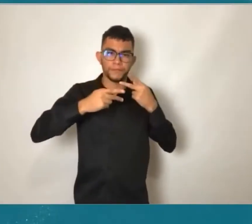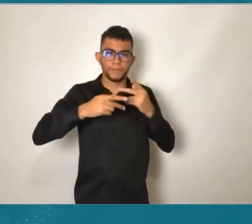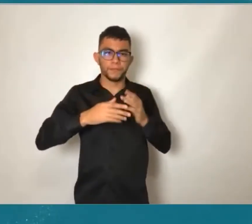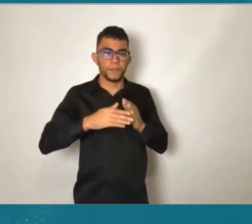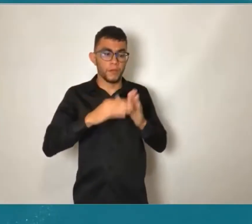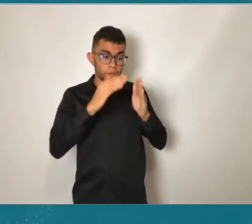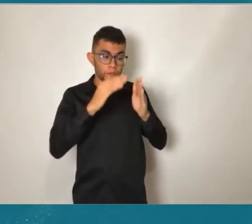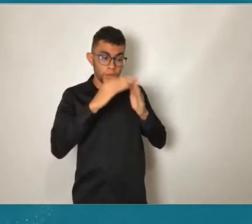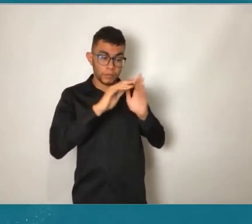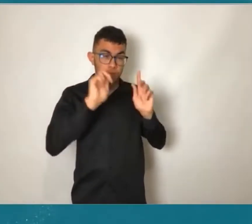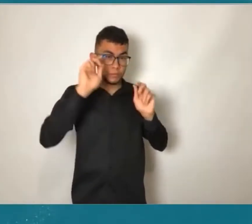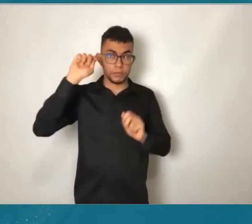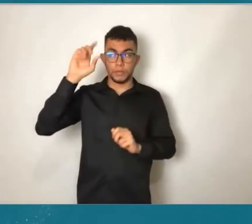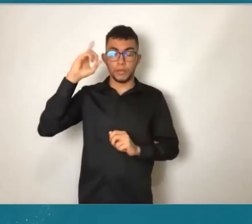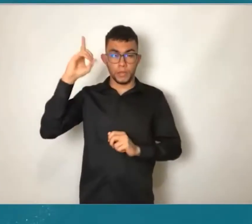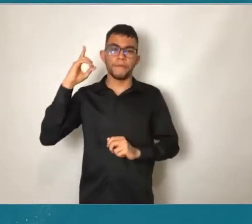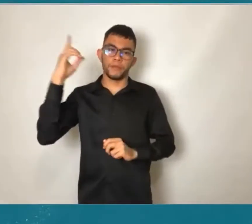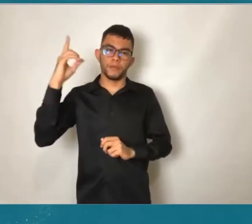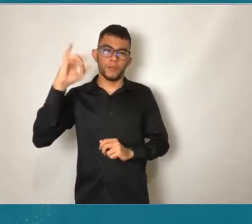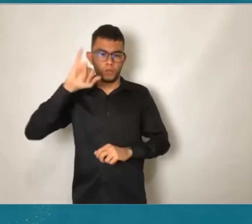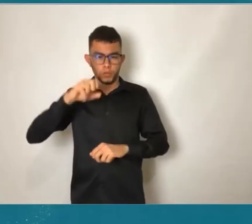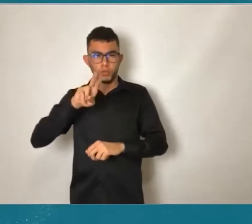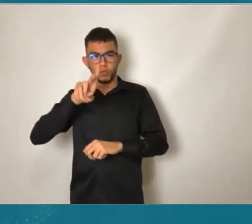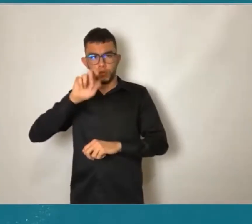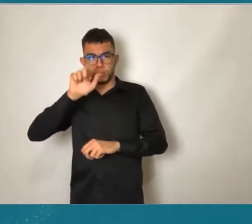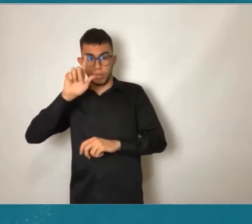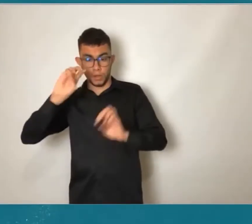essa profecia tem 2